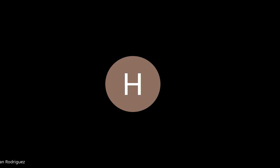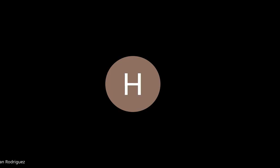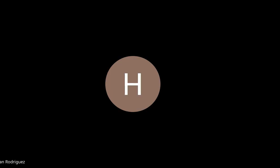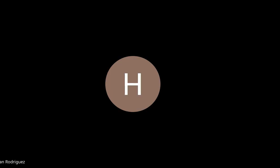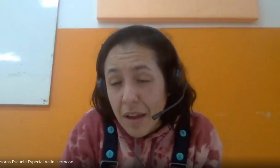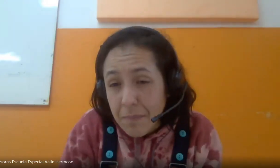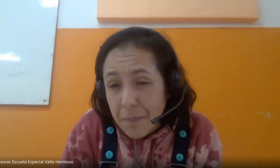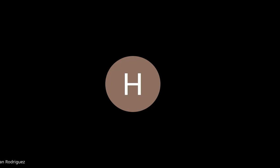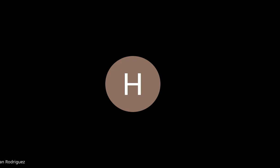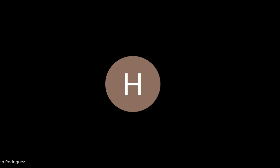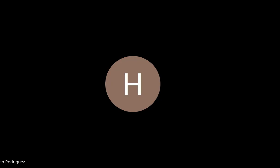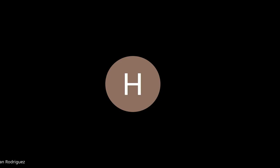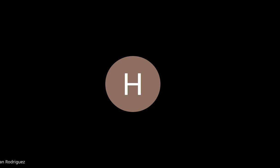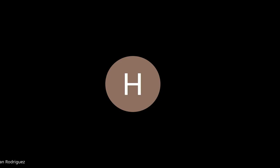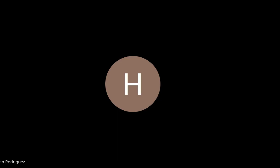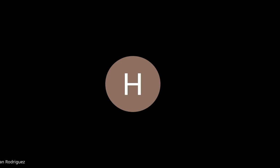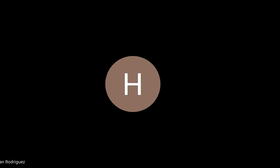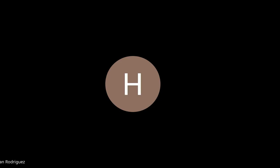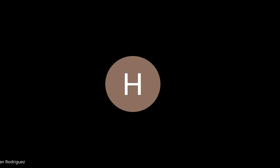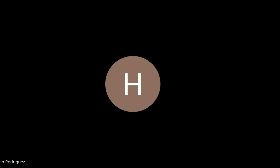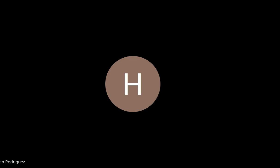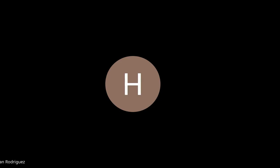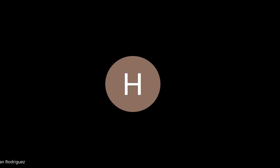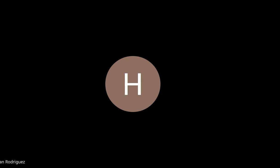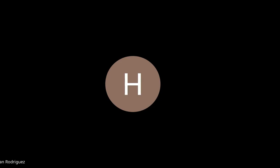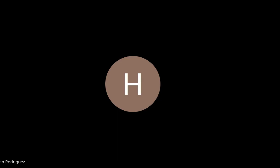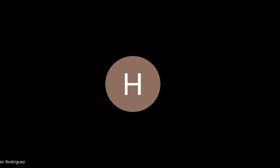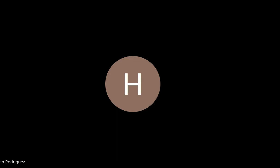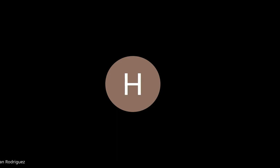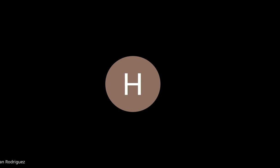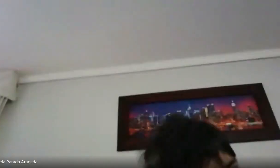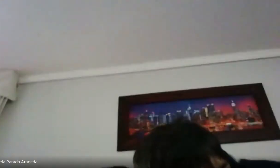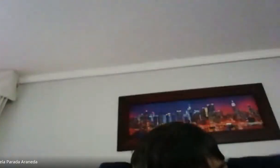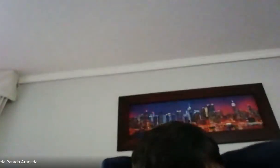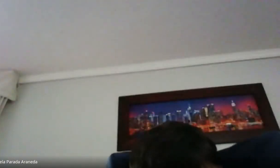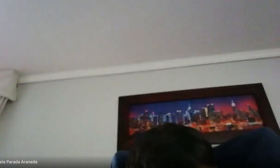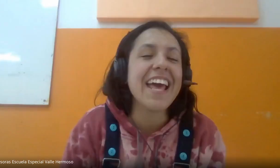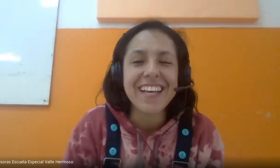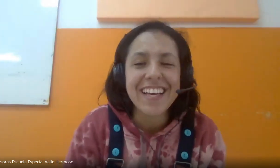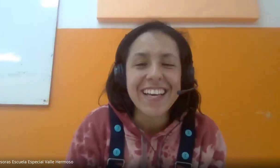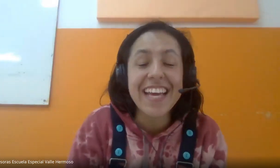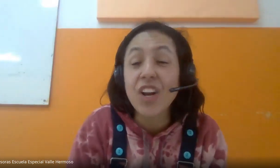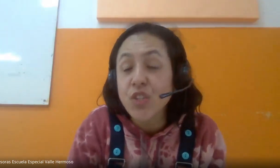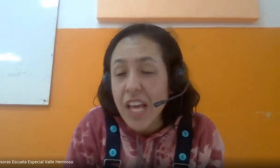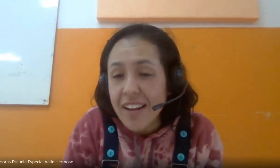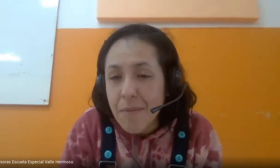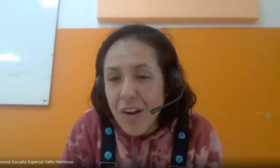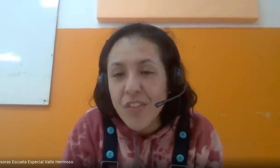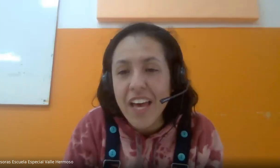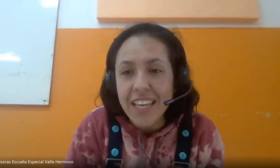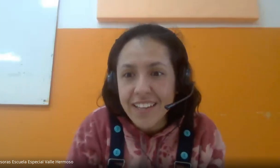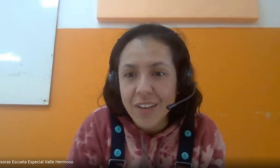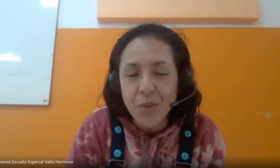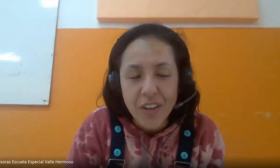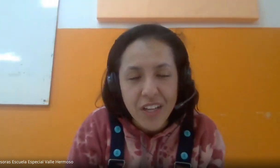¿Los Selknam? Los Ex selnitan. Y los Elnem y los Diaguitas te gustaron a